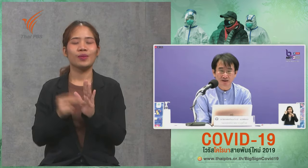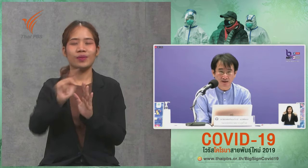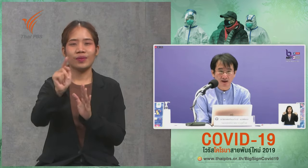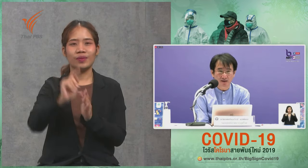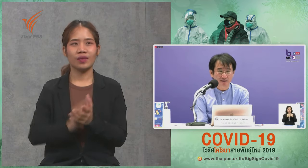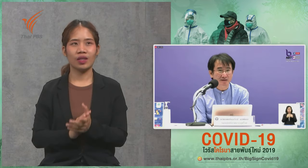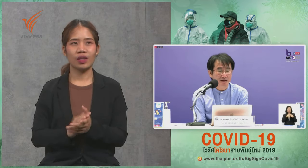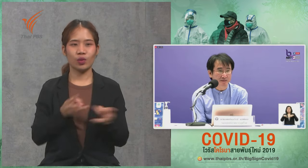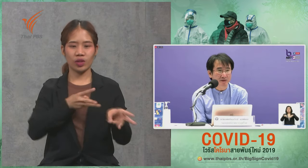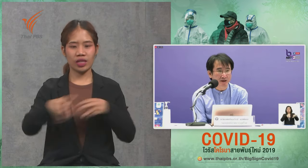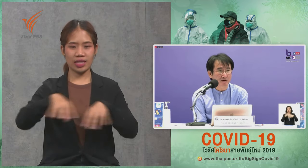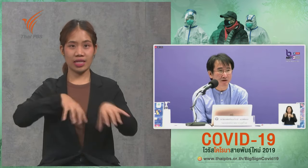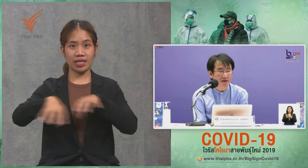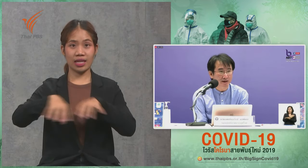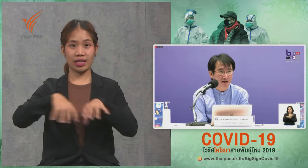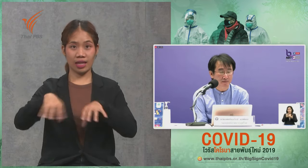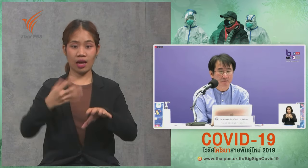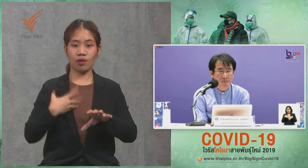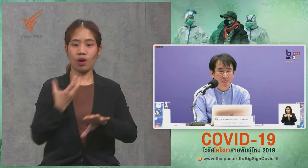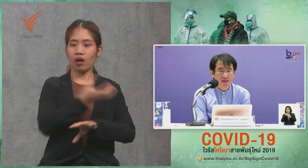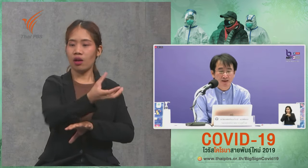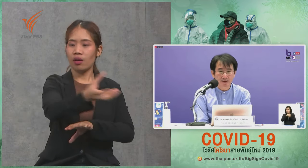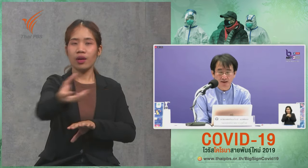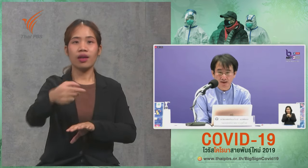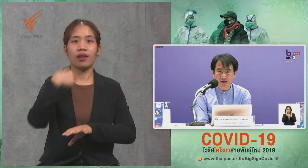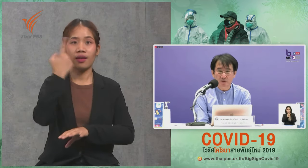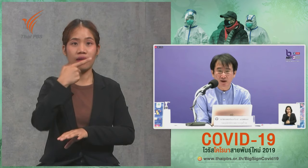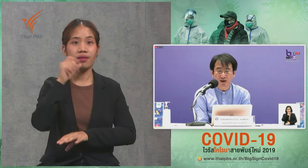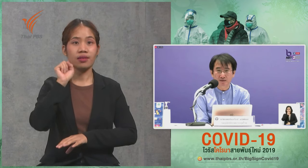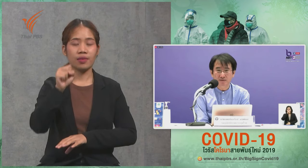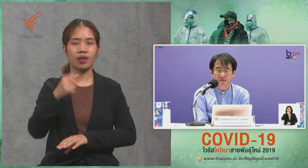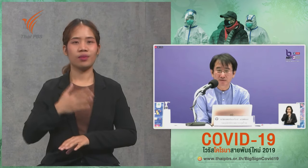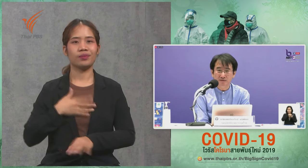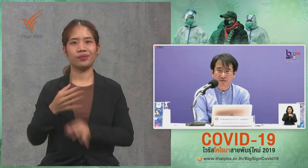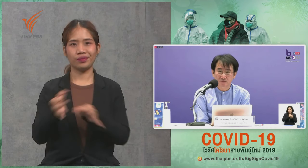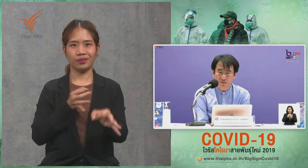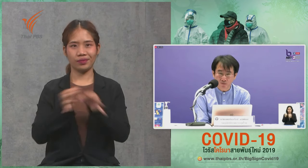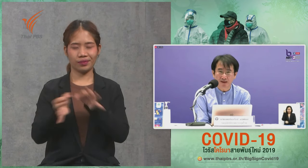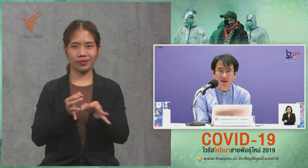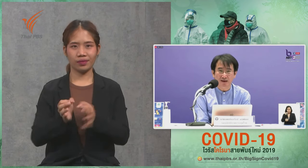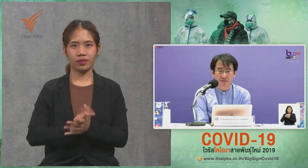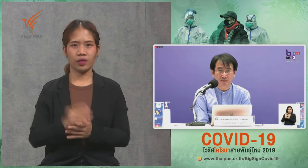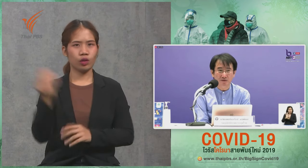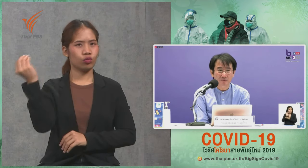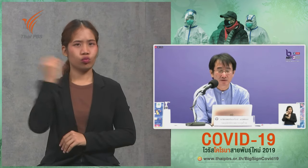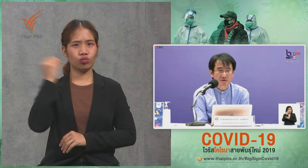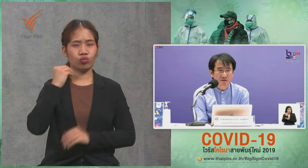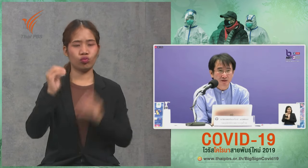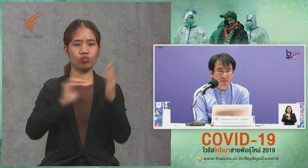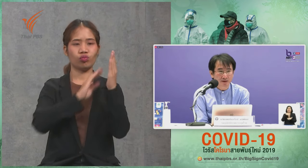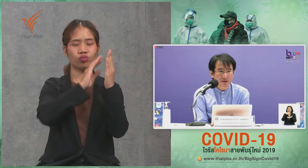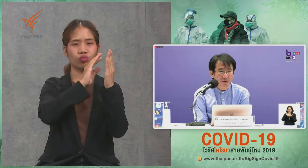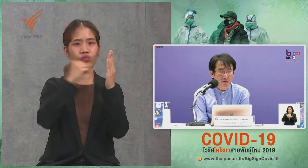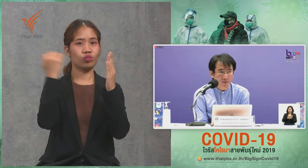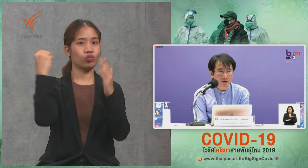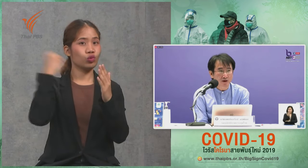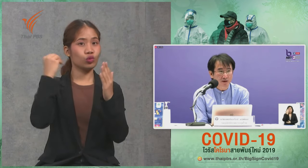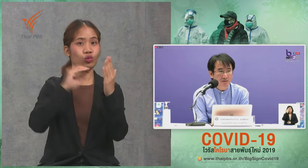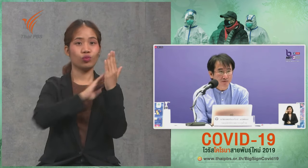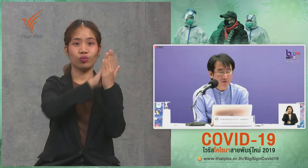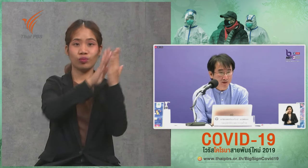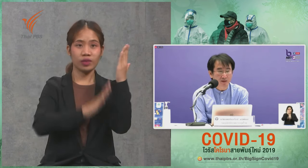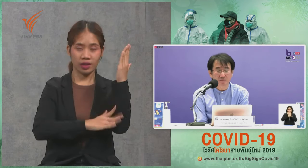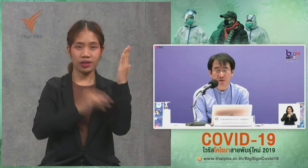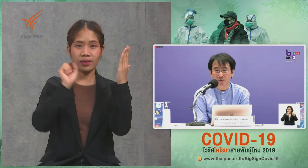การจัดการจัดสรรทรัพยากรนะครับเรียนอย่างนี้ครับว่าทุกประเทศล่ะครับเนาะจะมีอุปก